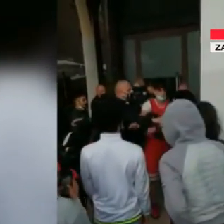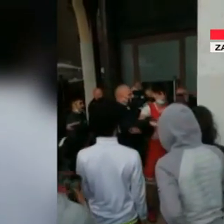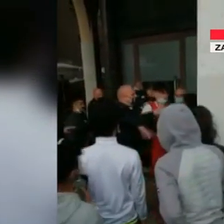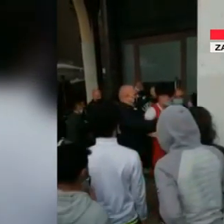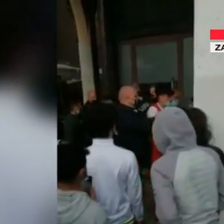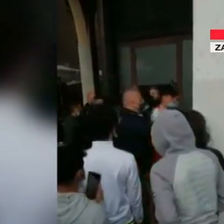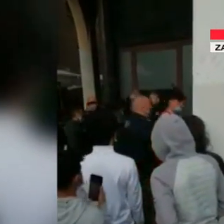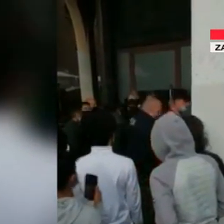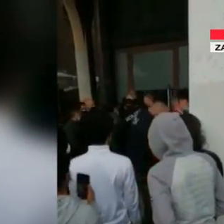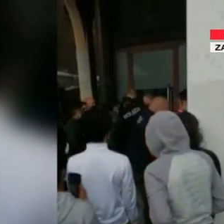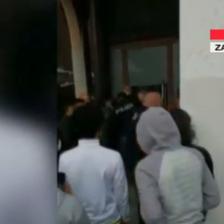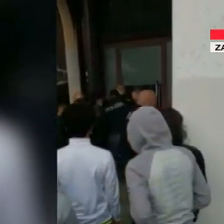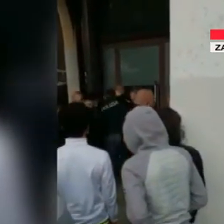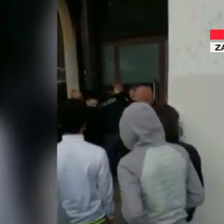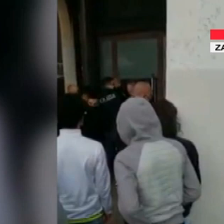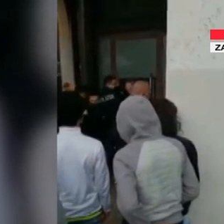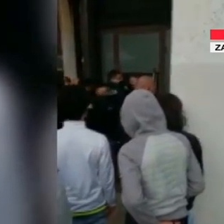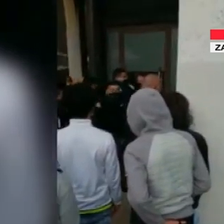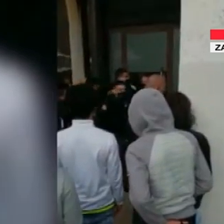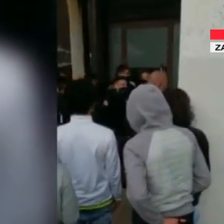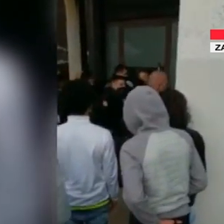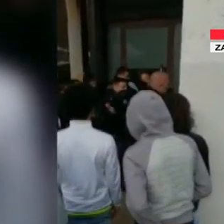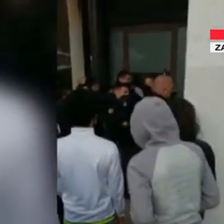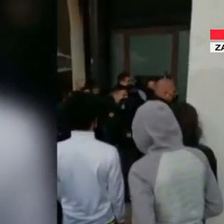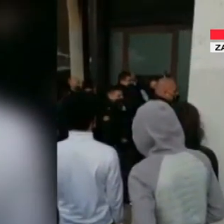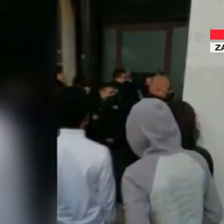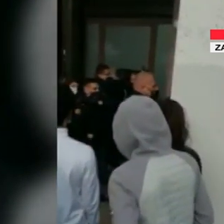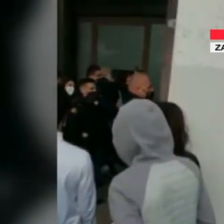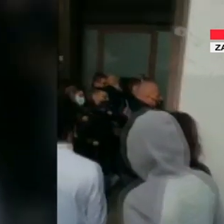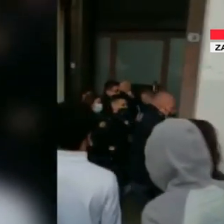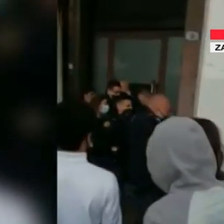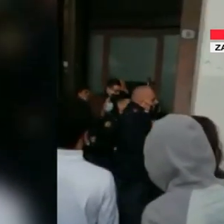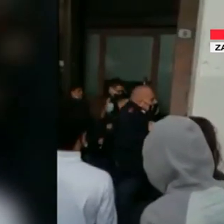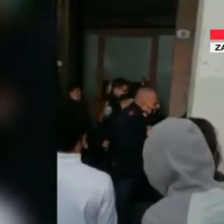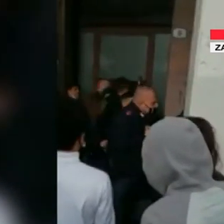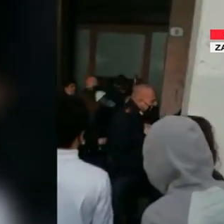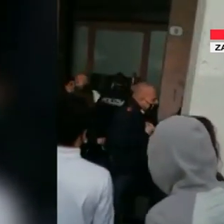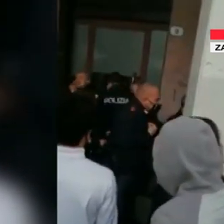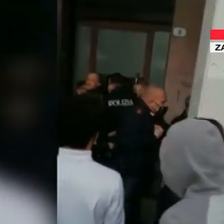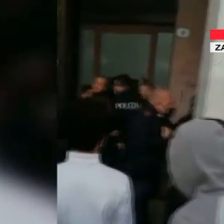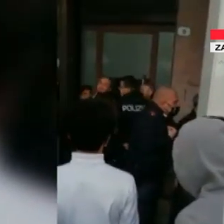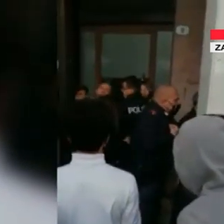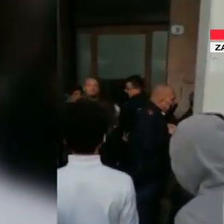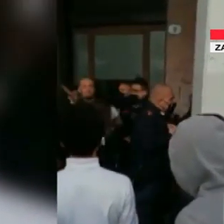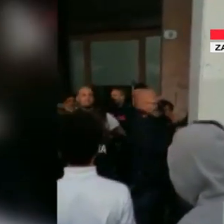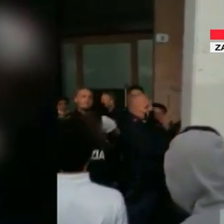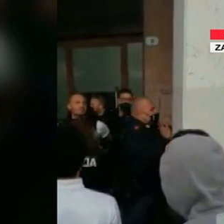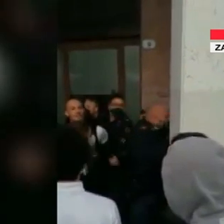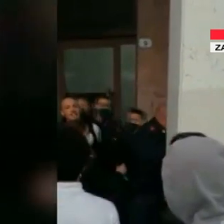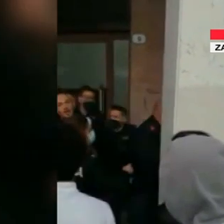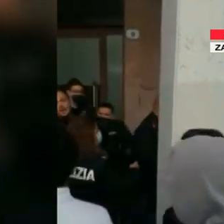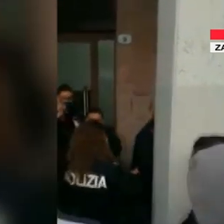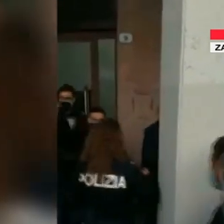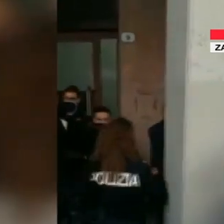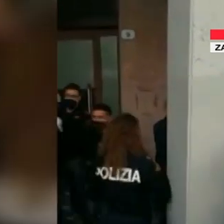violenti. Negli attimi concitati, il gruppo aggredito ha preso a calci un cameriere e un vigilante del locale che cercavano di allontanarli. Le forze dell'ordine